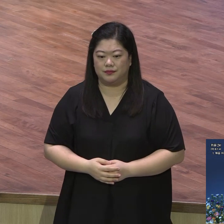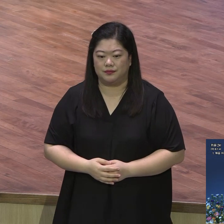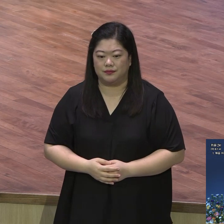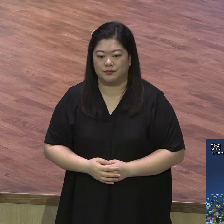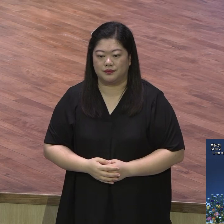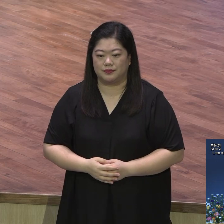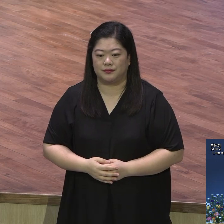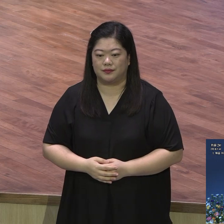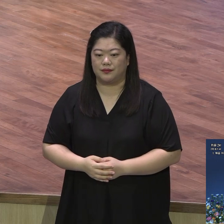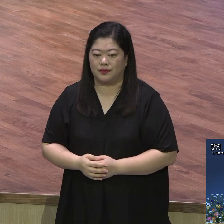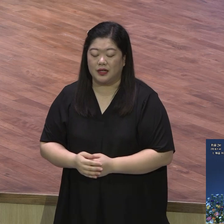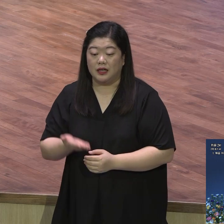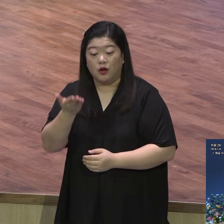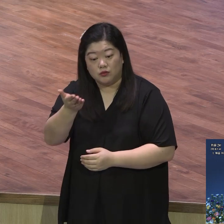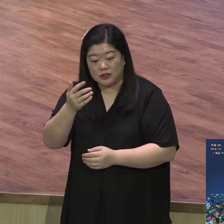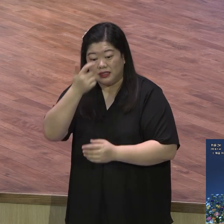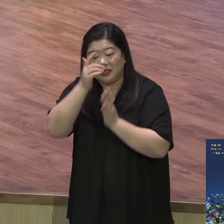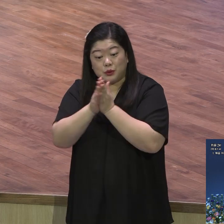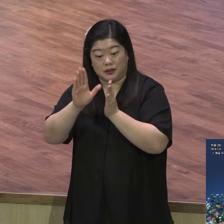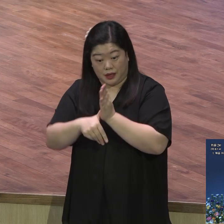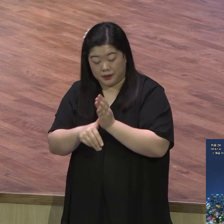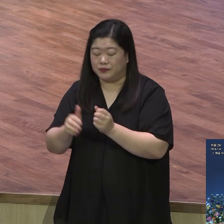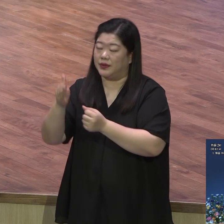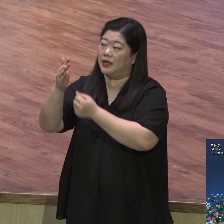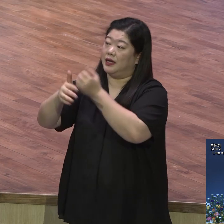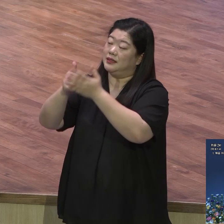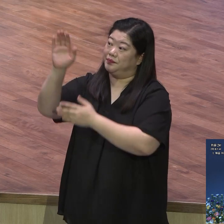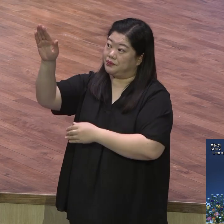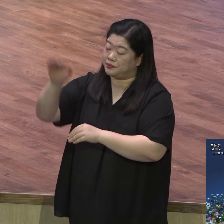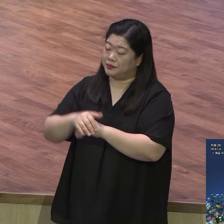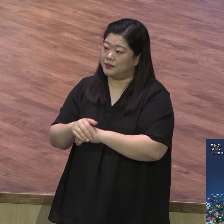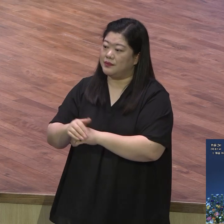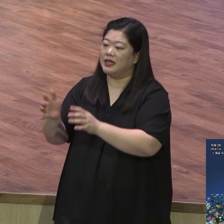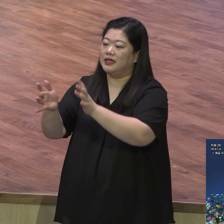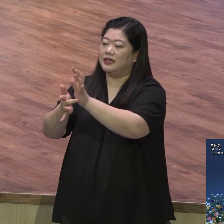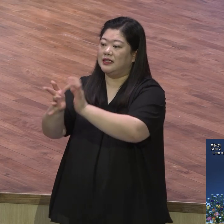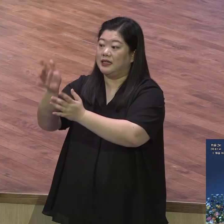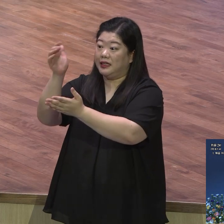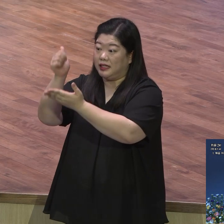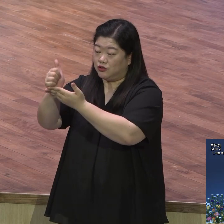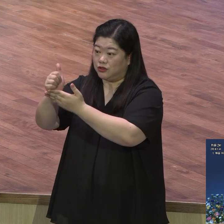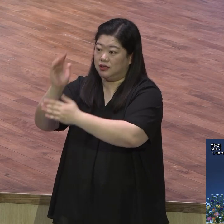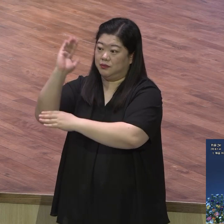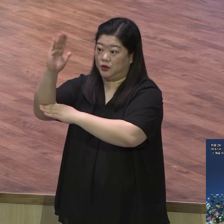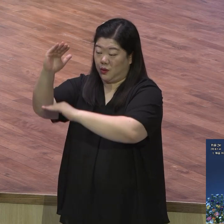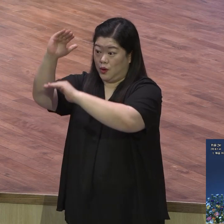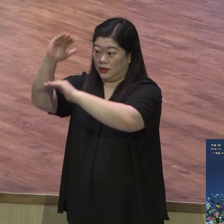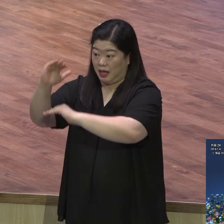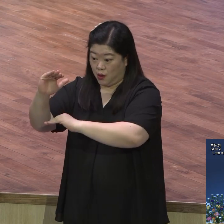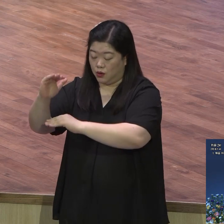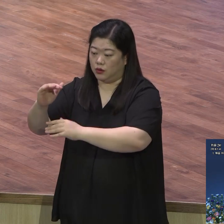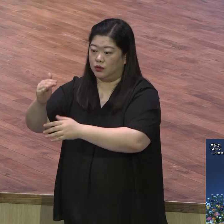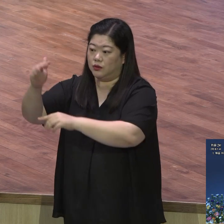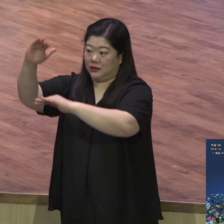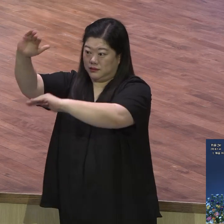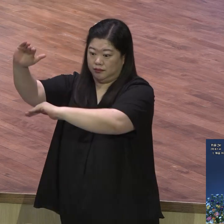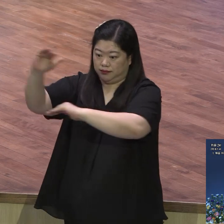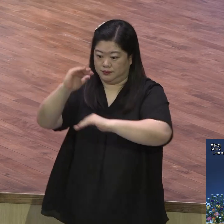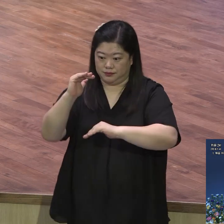나병 환자에게 예수 권세를 정확하게 증거해서 못 승부하고 나올 정도로 복음을 준한 그